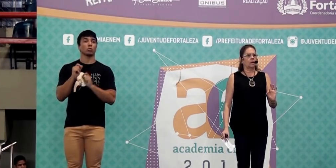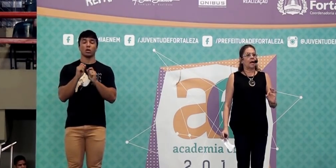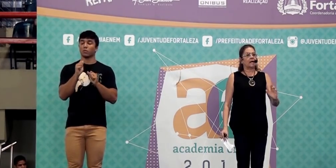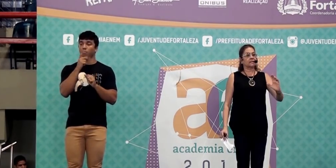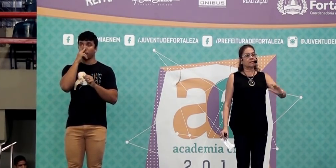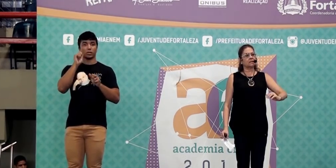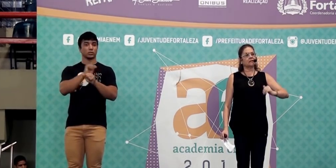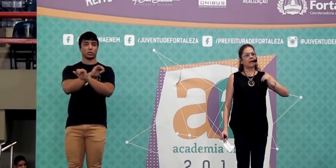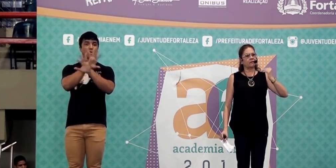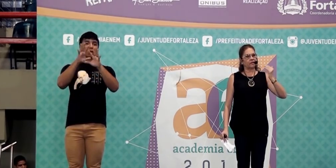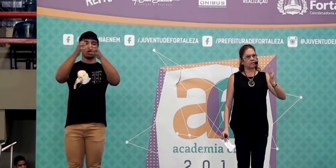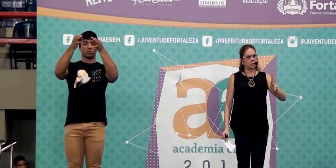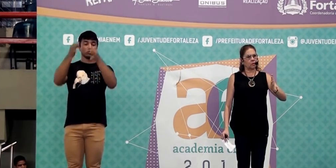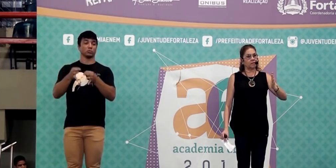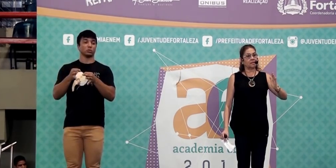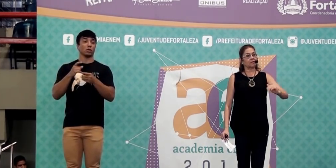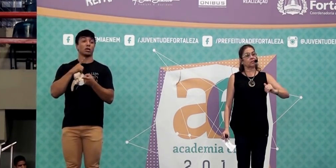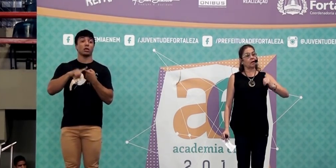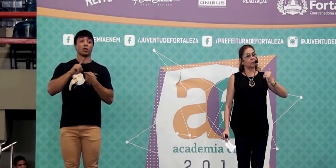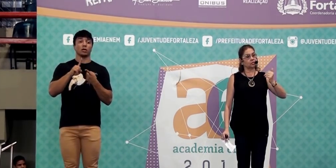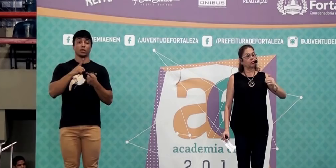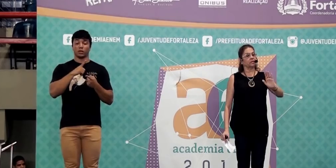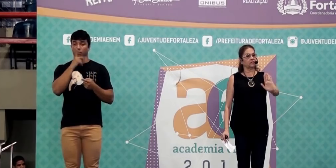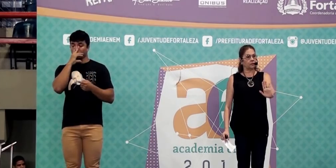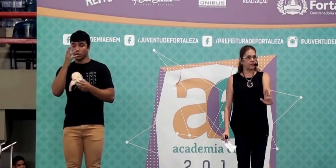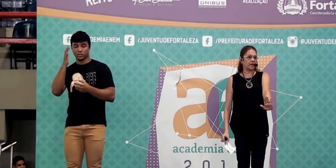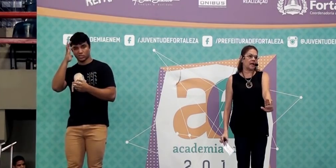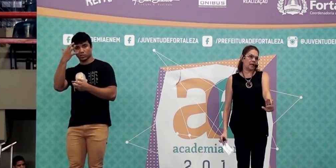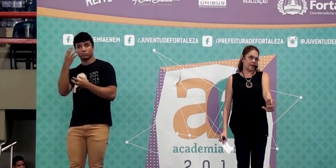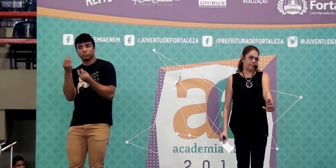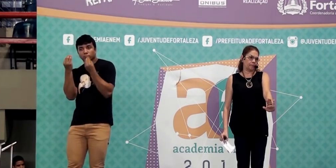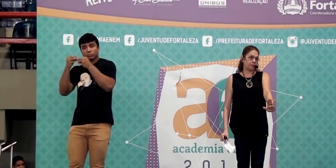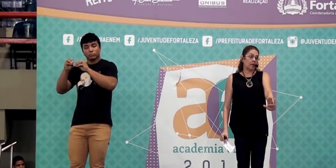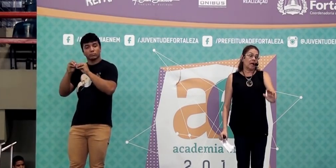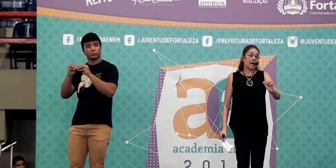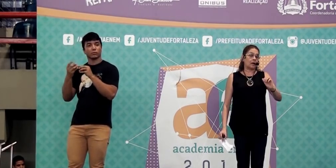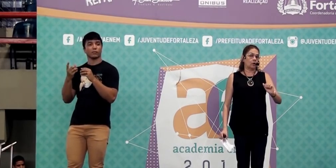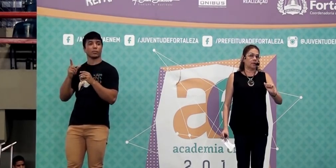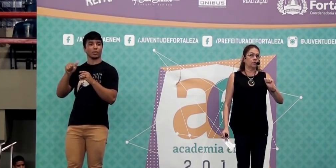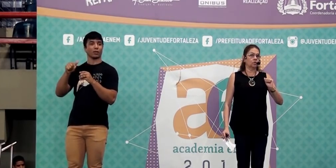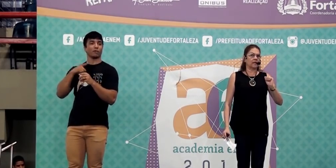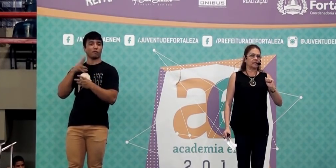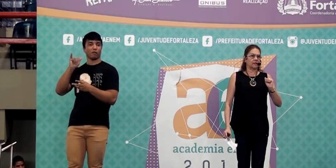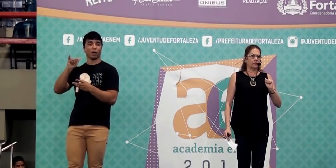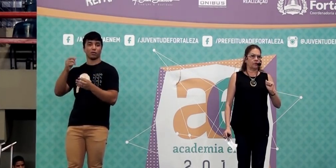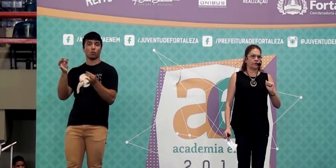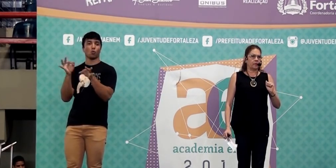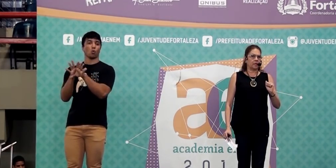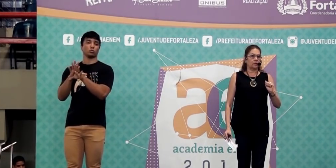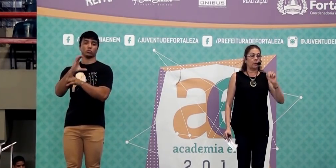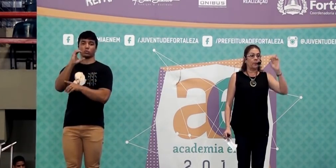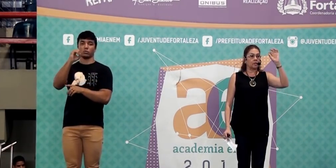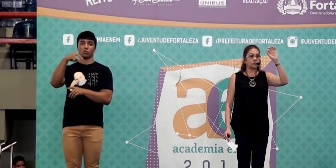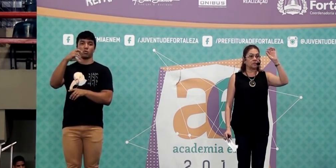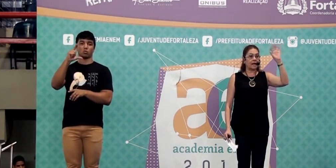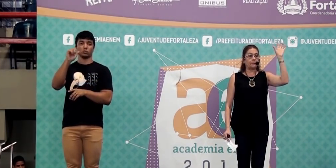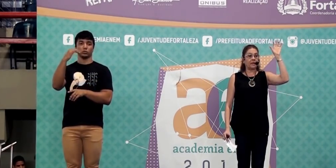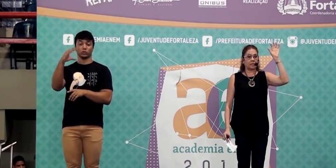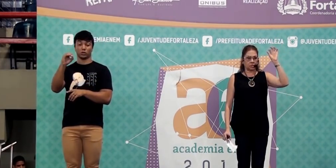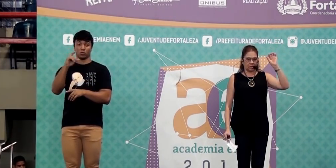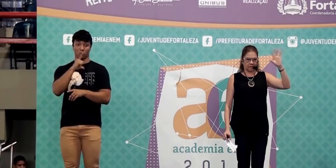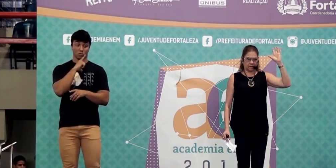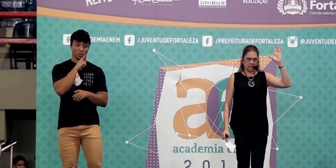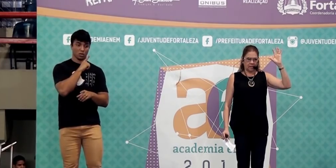claro. As intervenções, as soluções vão ficar lá. Agora, no desenvolvimento, eu posso